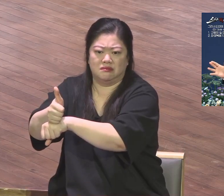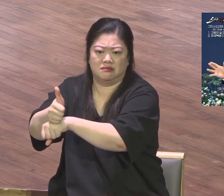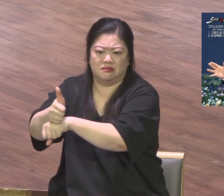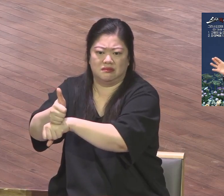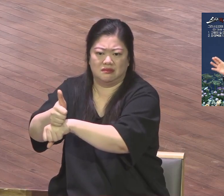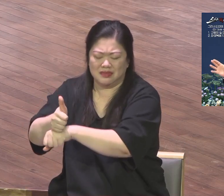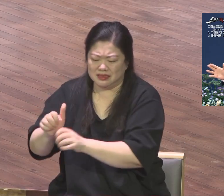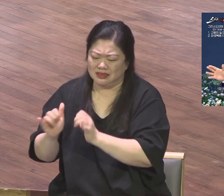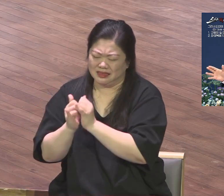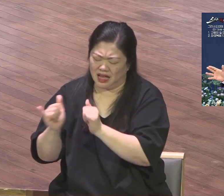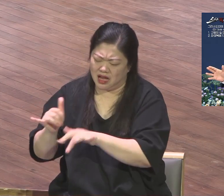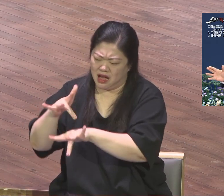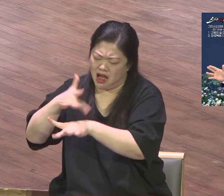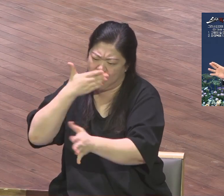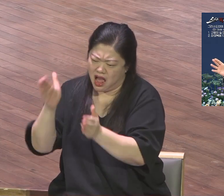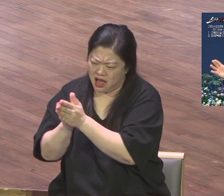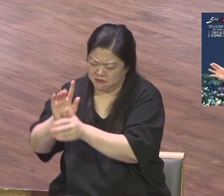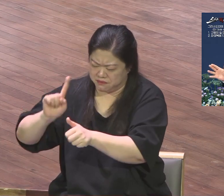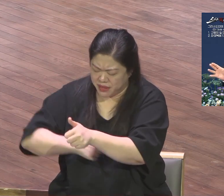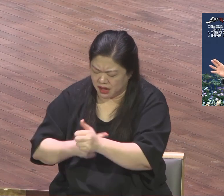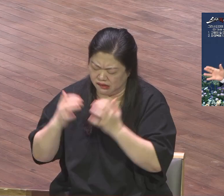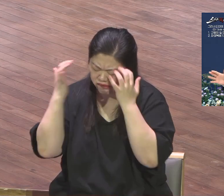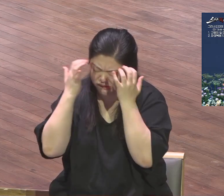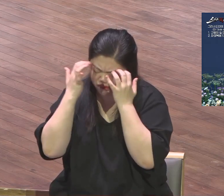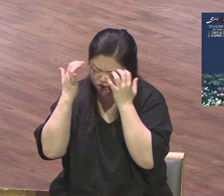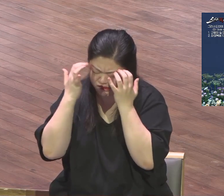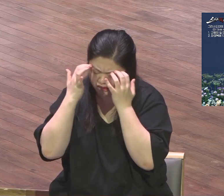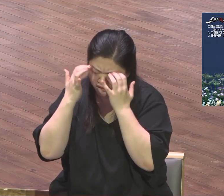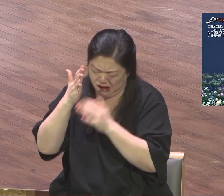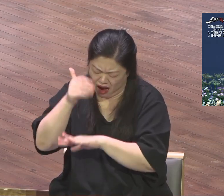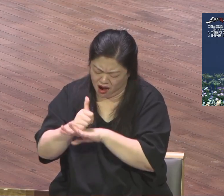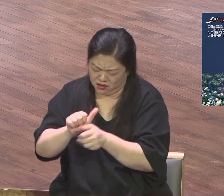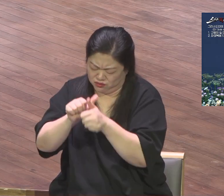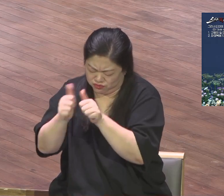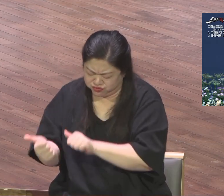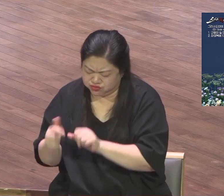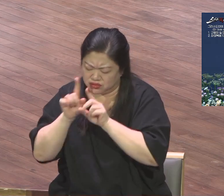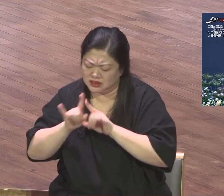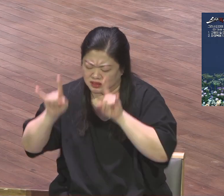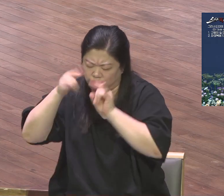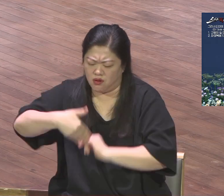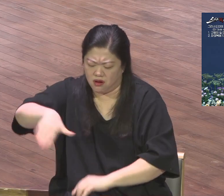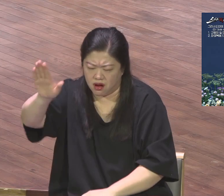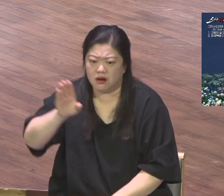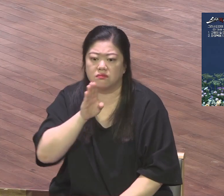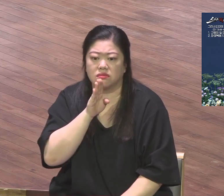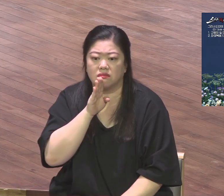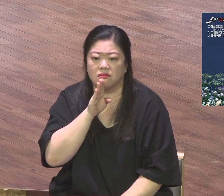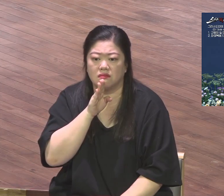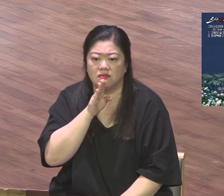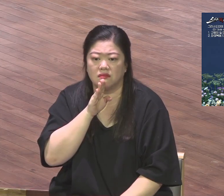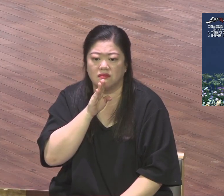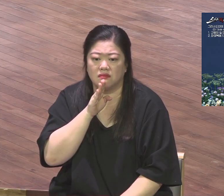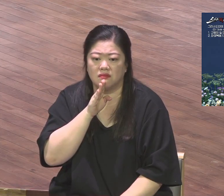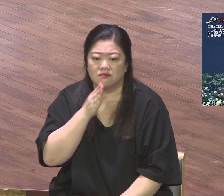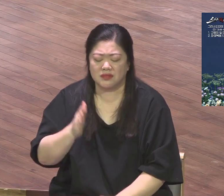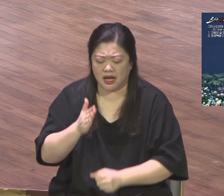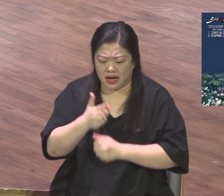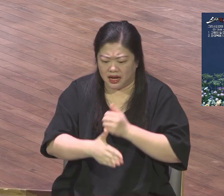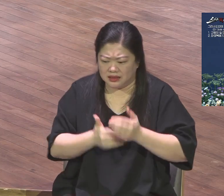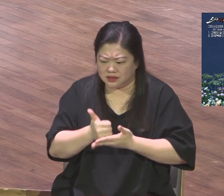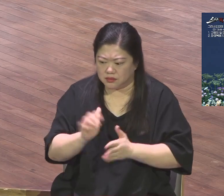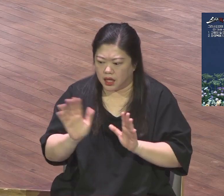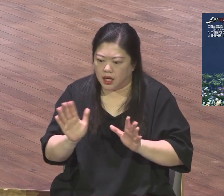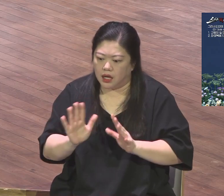여러 가지 문제로 불행한 삶을 살다가 죽어서는 지옥으로 들어갑니다. 사랑의 하나님께서 이 땅에